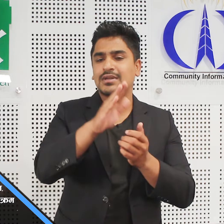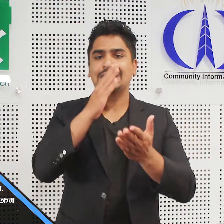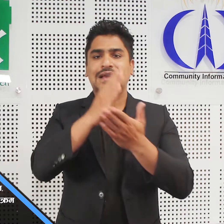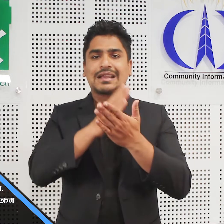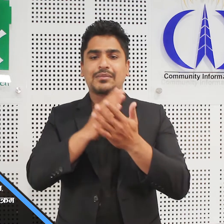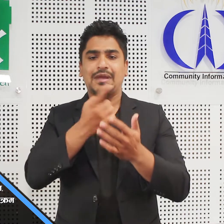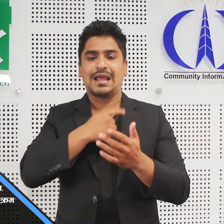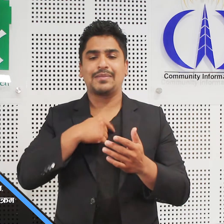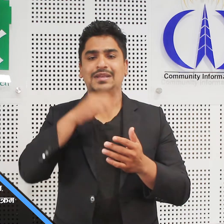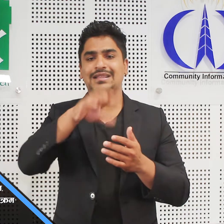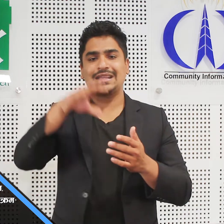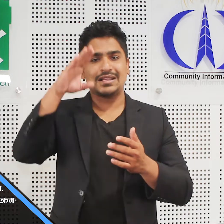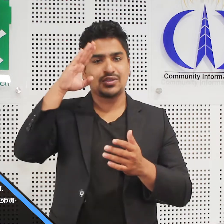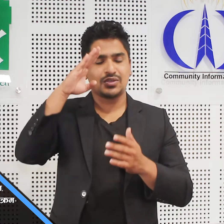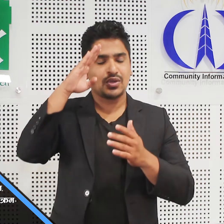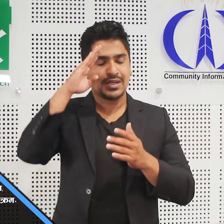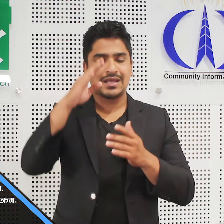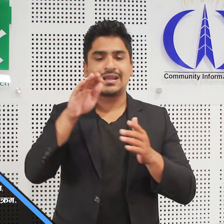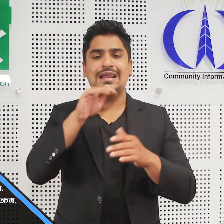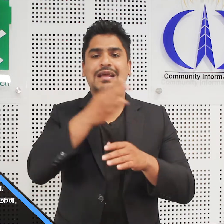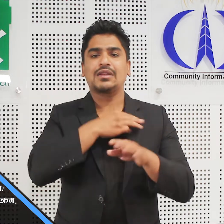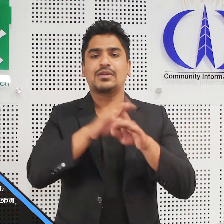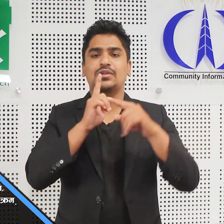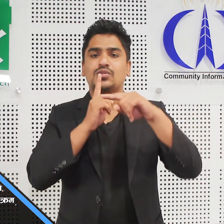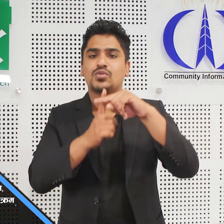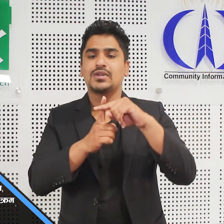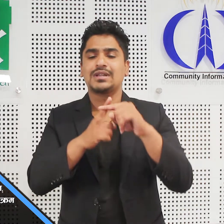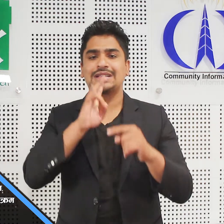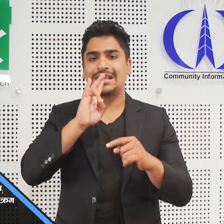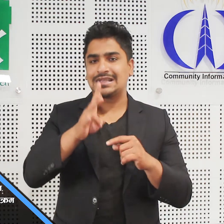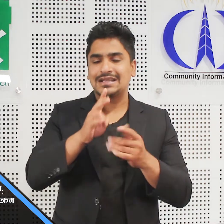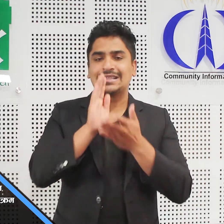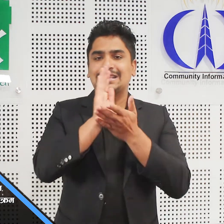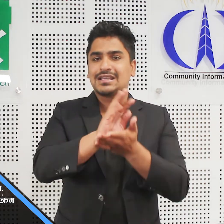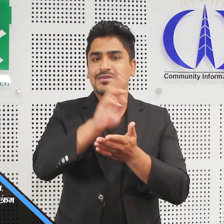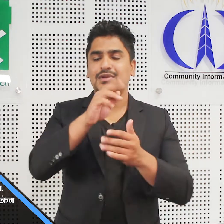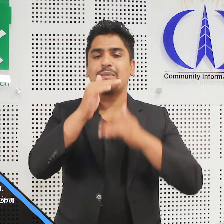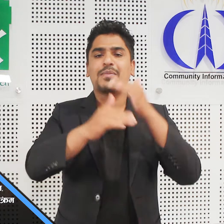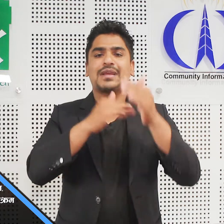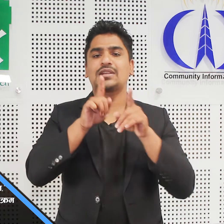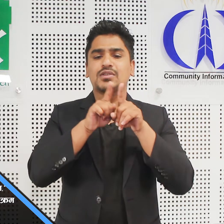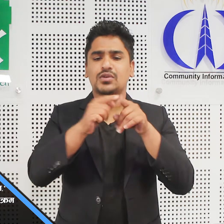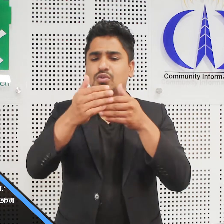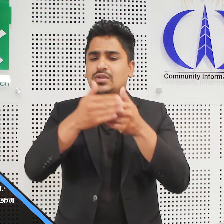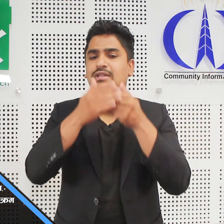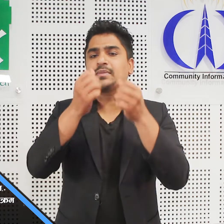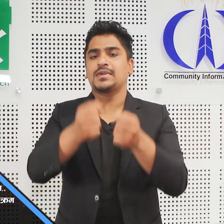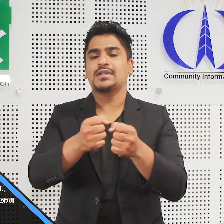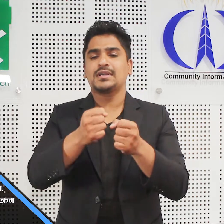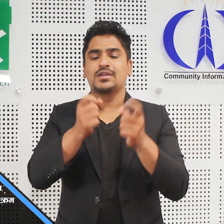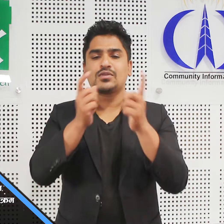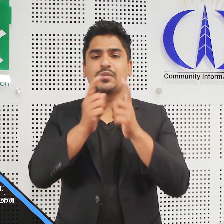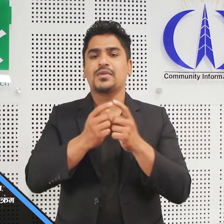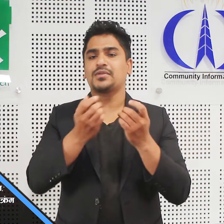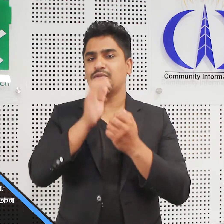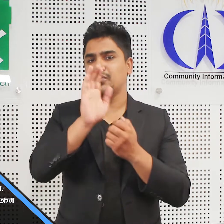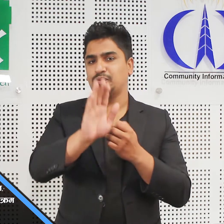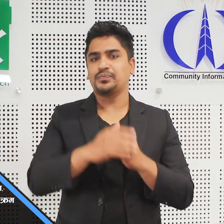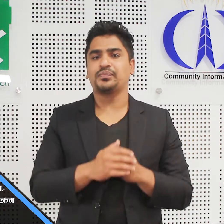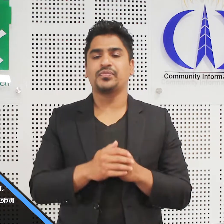हामी स्थानीय सरकार र नागरिकलाई जोड्दै शासन सेवा र विकाससँग नजिक रहेर बहस गर्नेछौँ। अस्ट्रेलिया